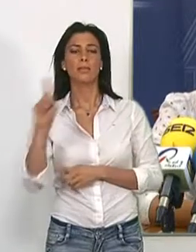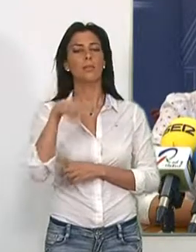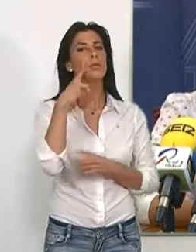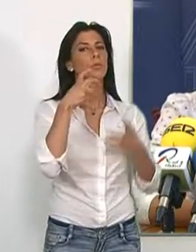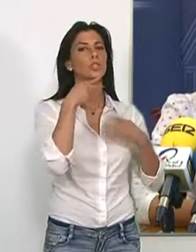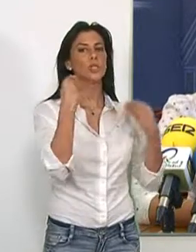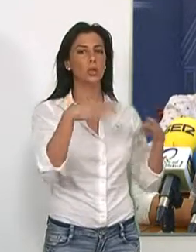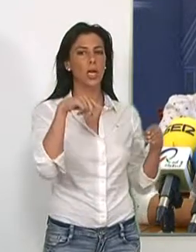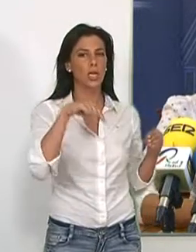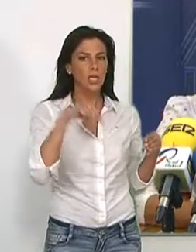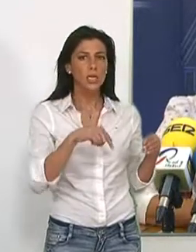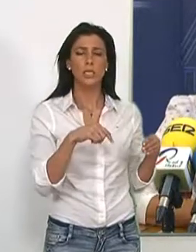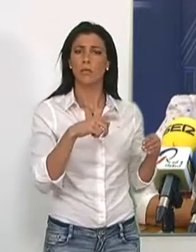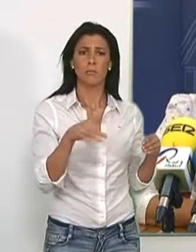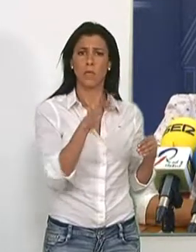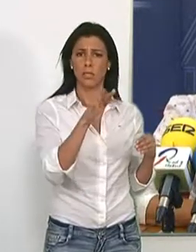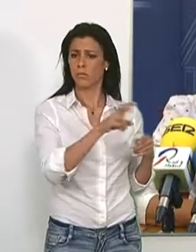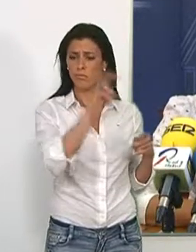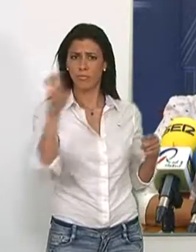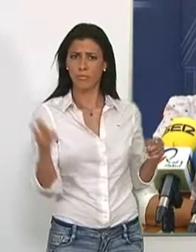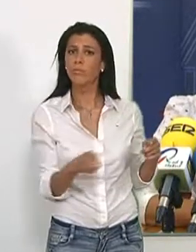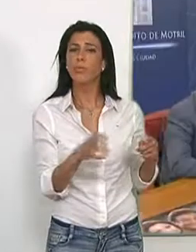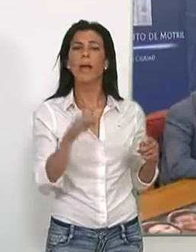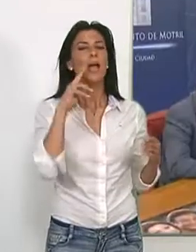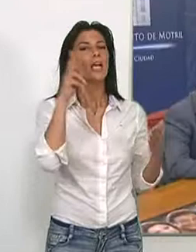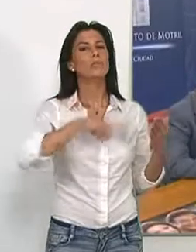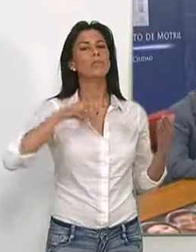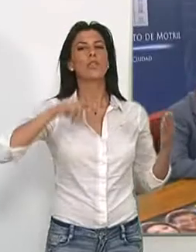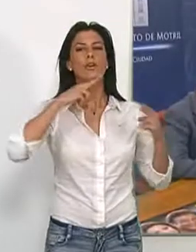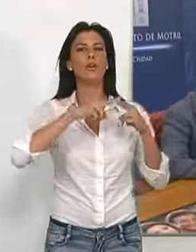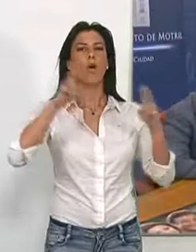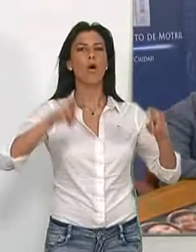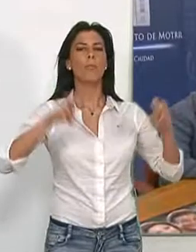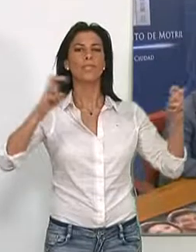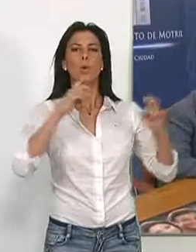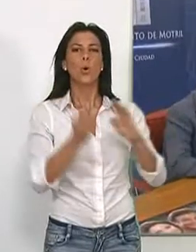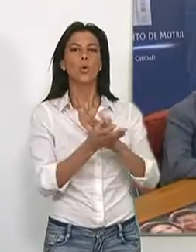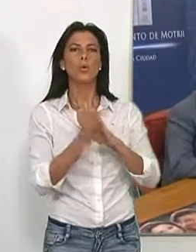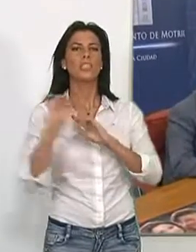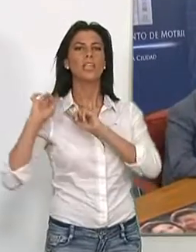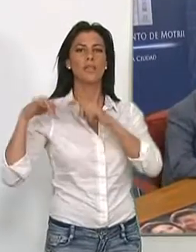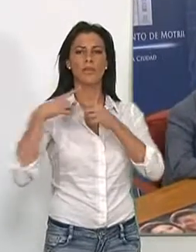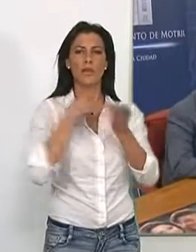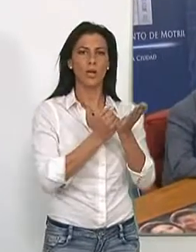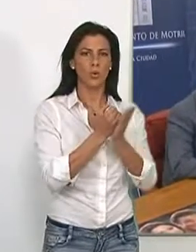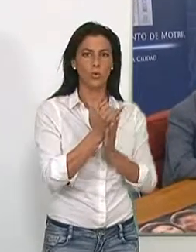el Museo de Historia de la localidad y entre ellas la exposición denominada el cultivo tradicional de la agricultura